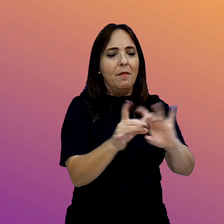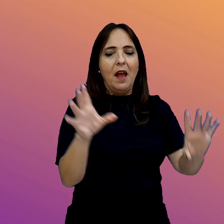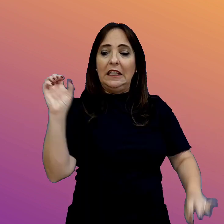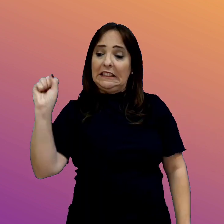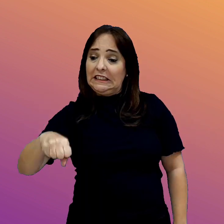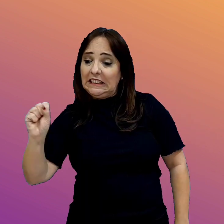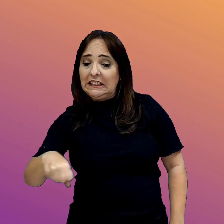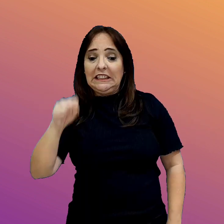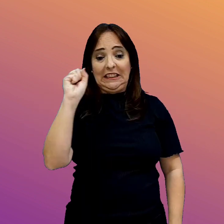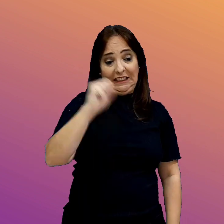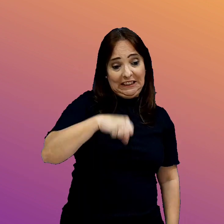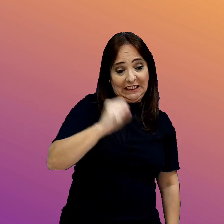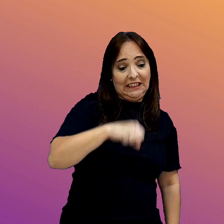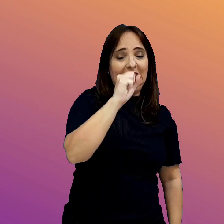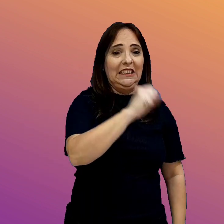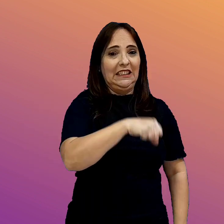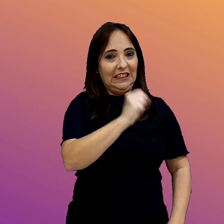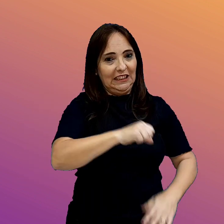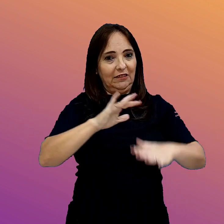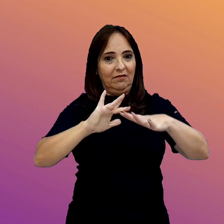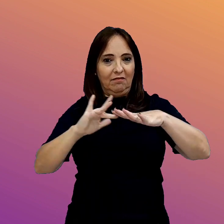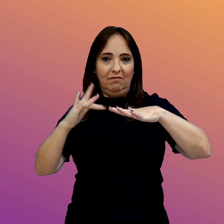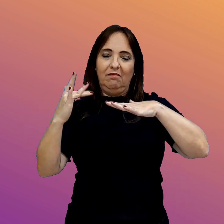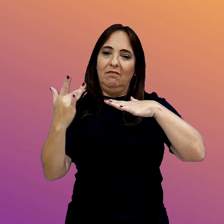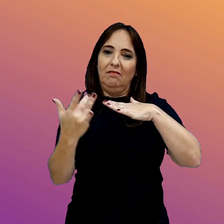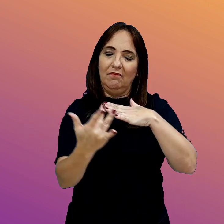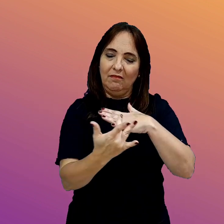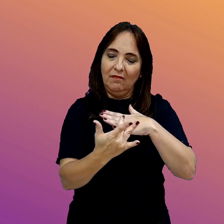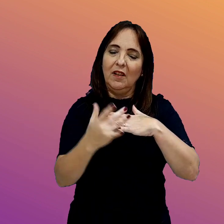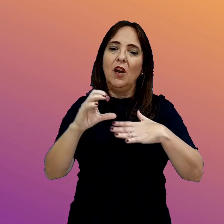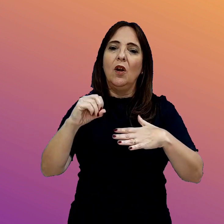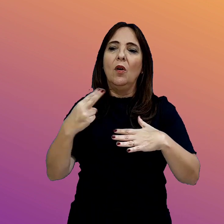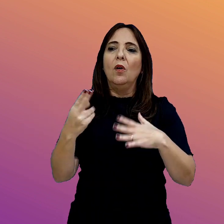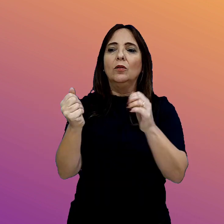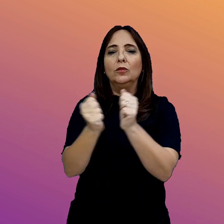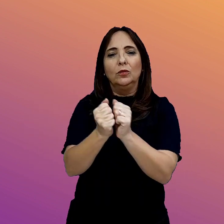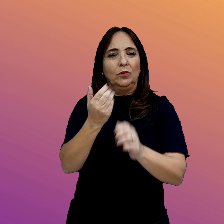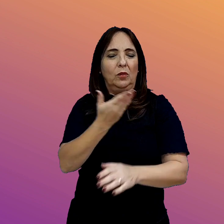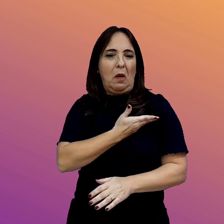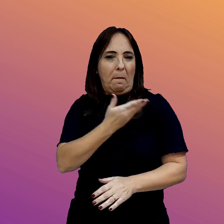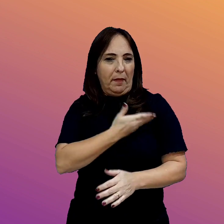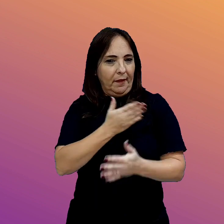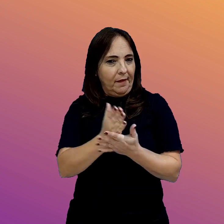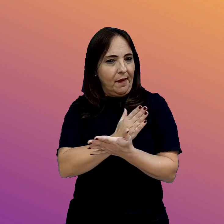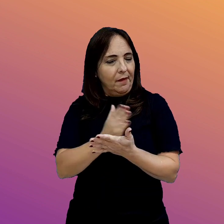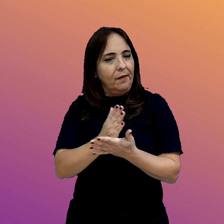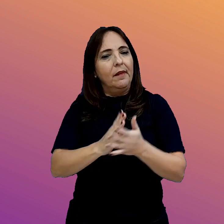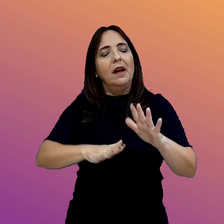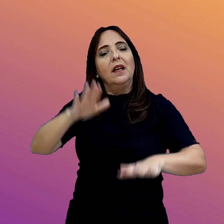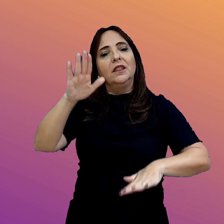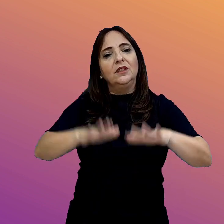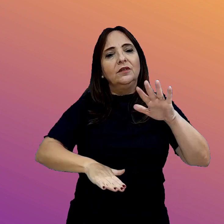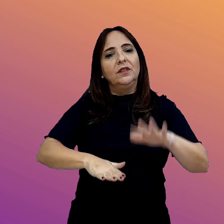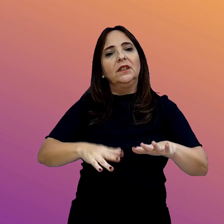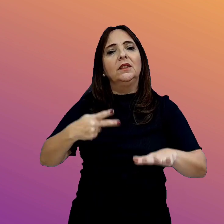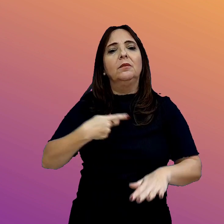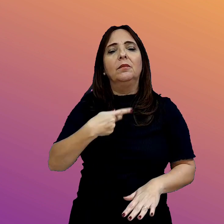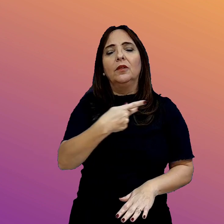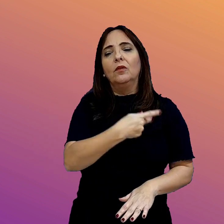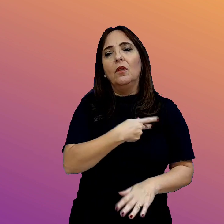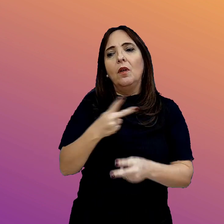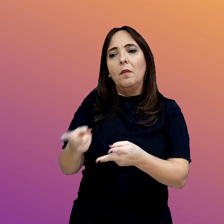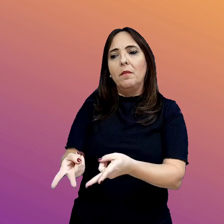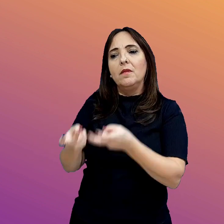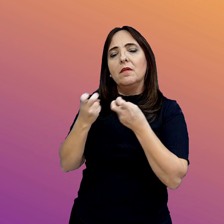sociais, enfim, na companhia de amigos e tudo mais, muitas das vezes, pastor, eu vejo que uma pessoa